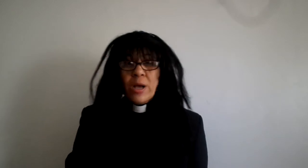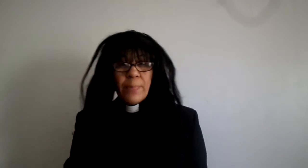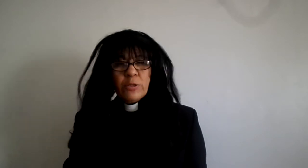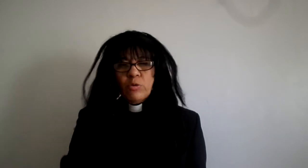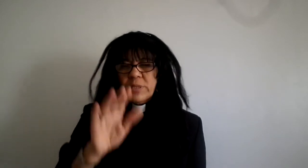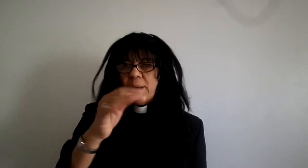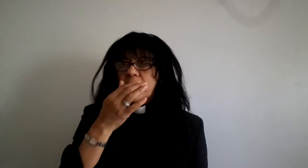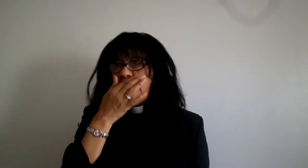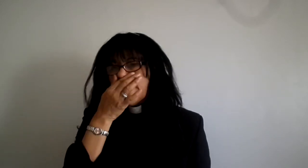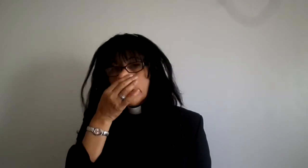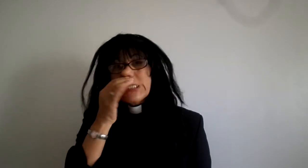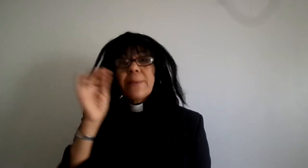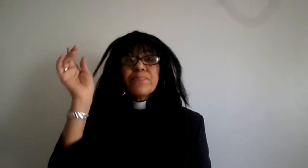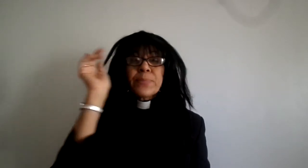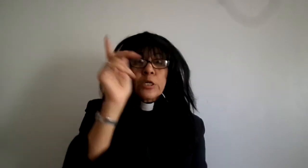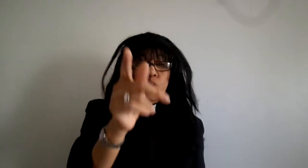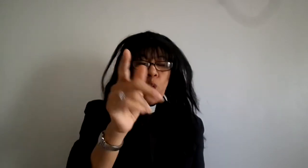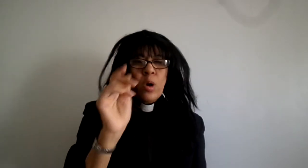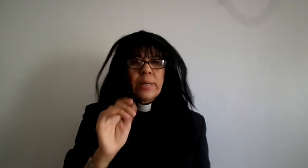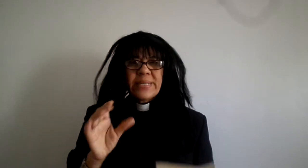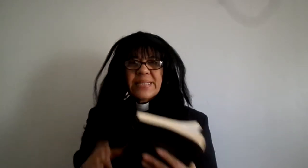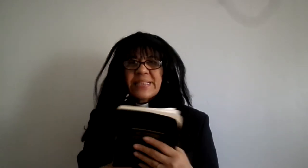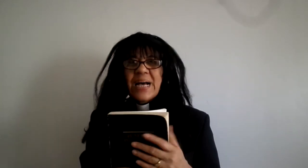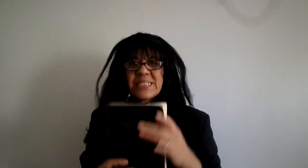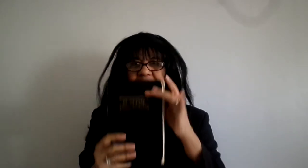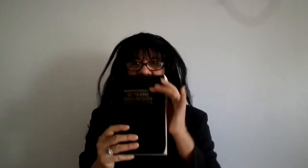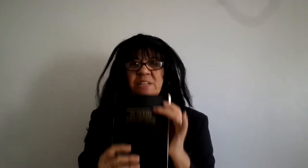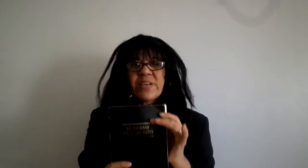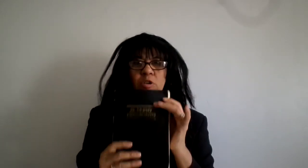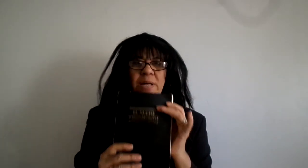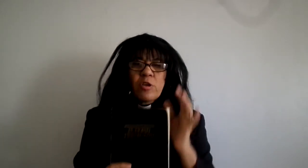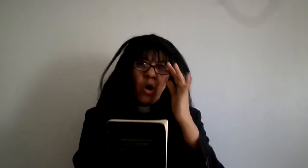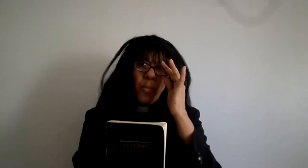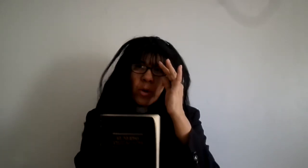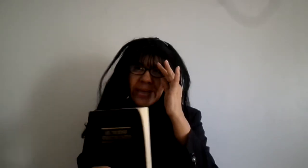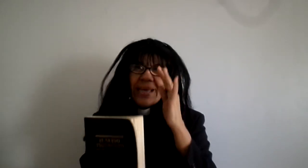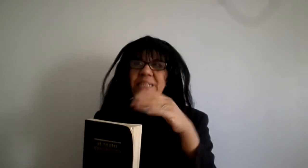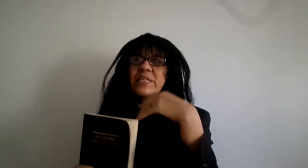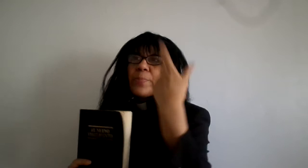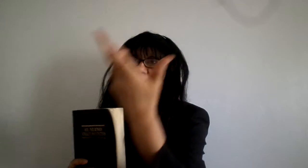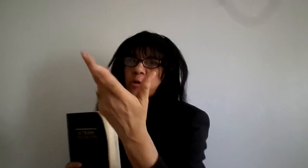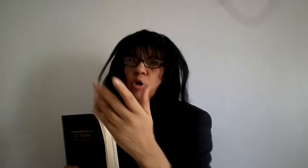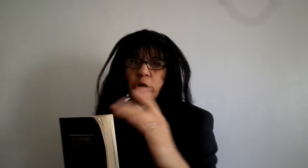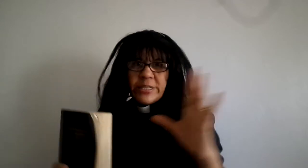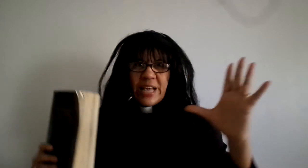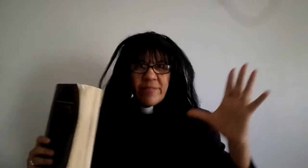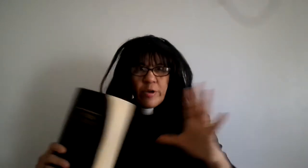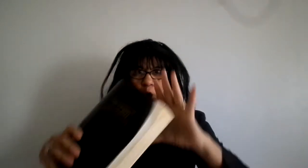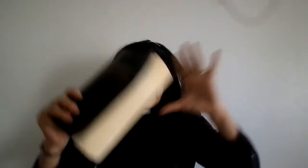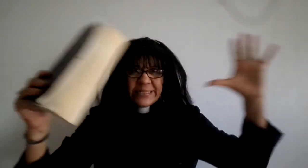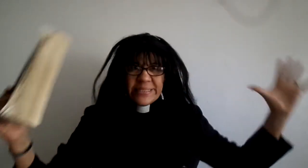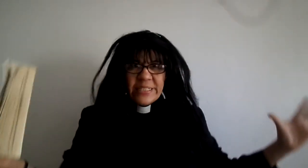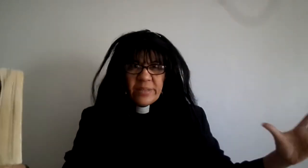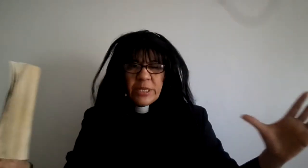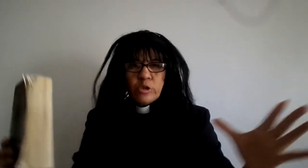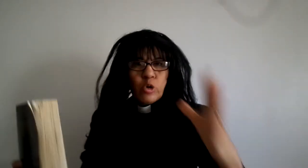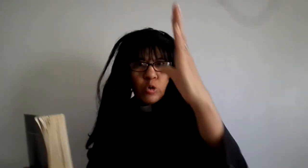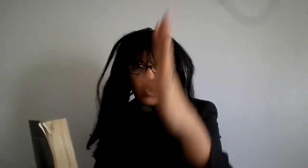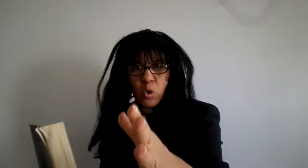capítulos de la Biblia. Entonces, tú estás sirviéndole a Dios porque alguien te predicó y te abrió el entendimiento y los ojos,